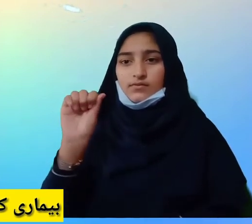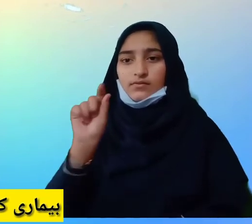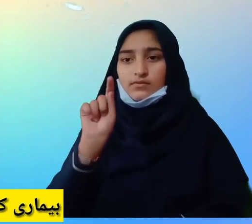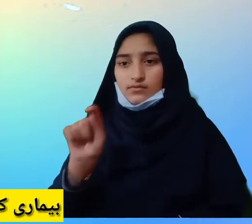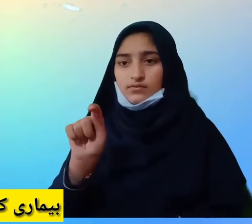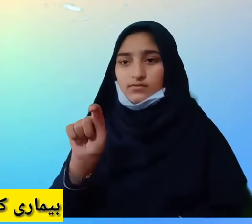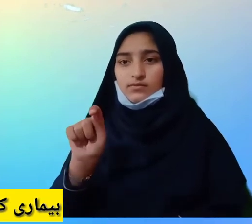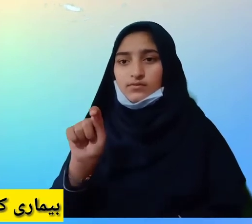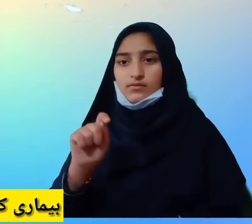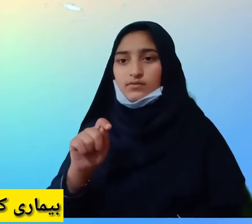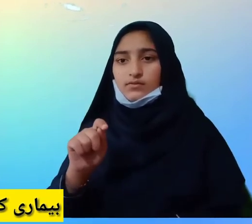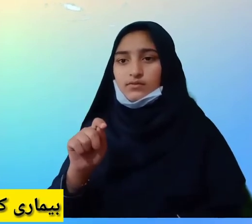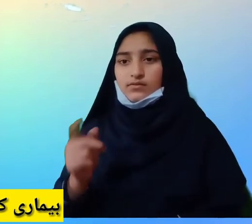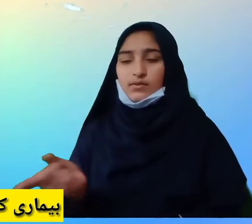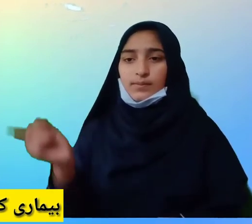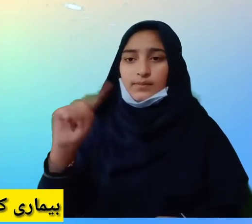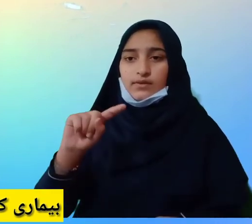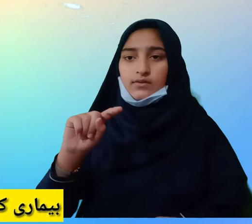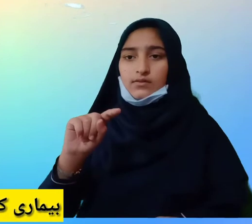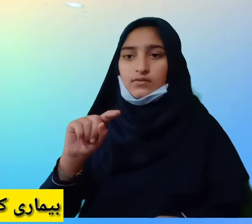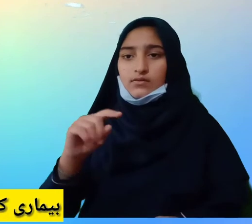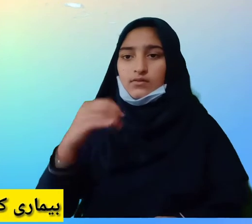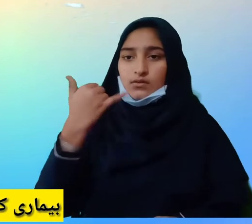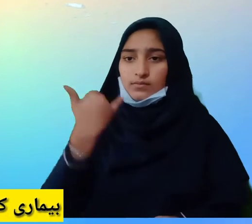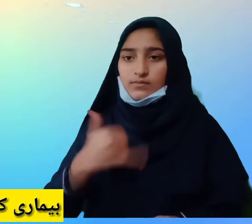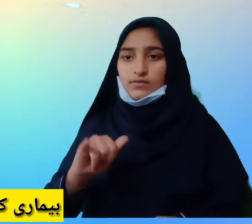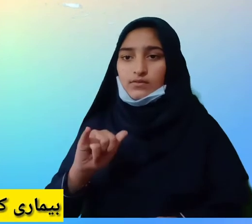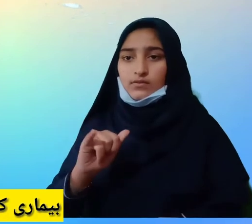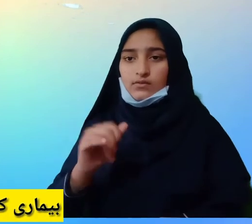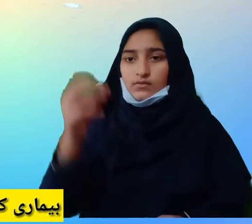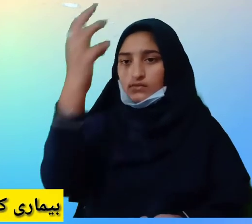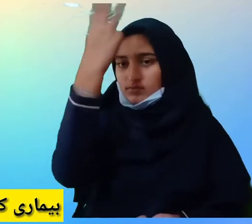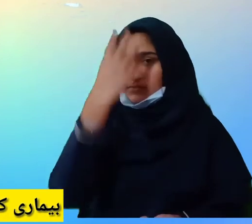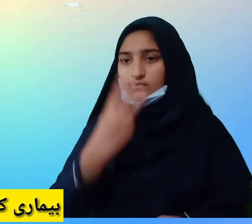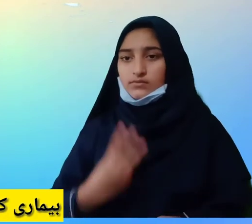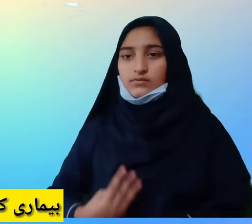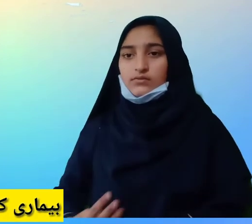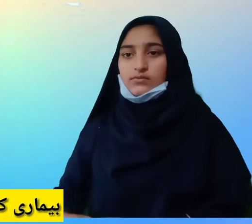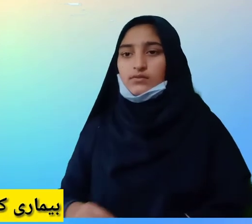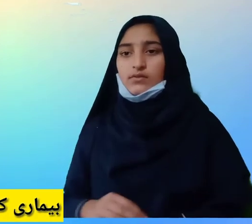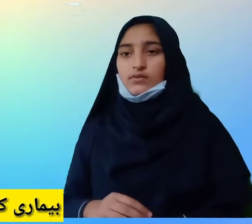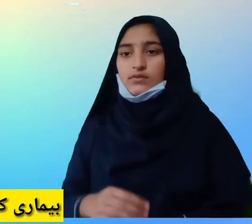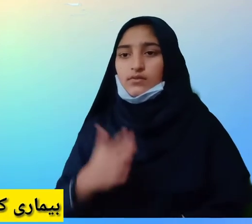इस पर बुरा असर पड़ा है।